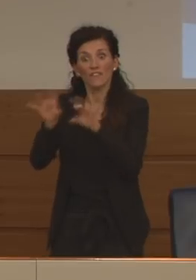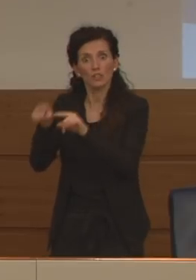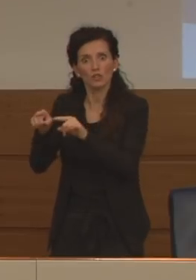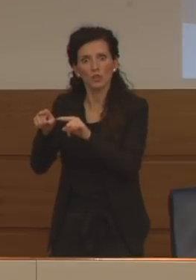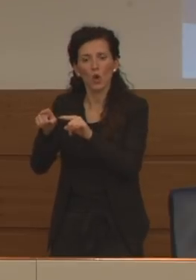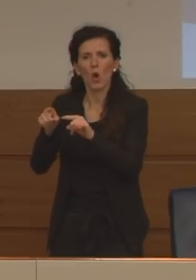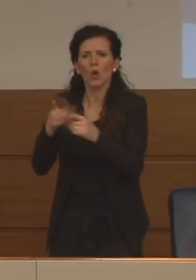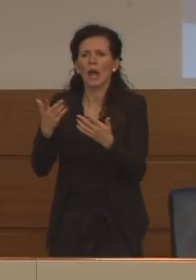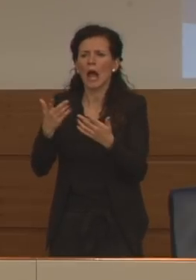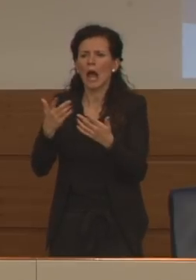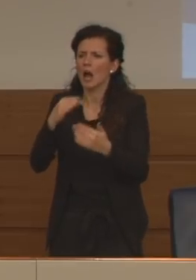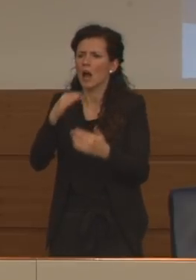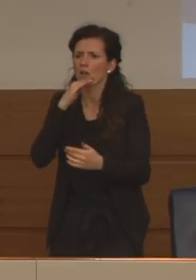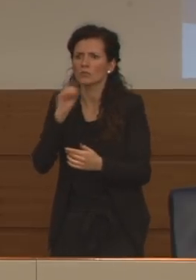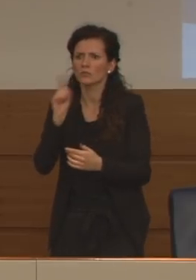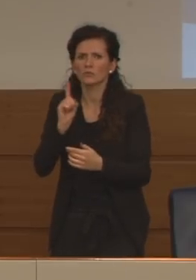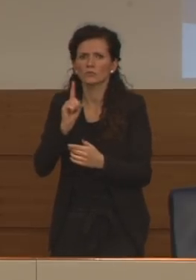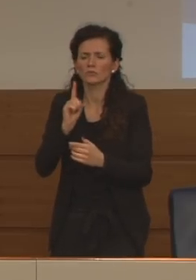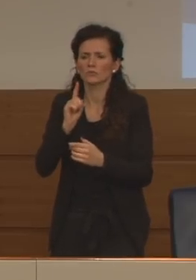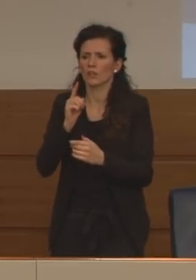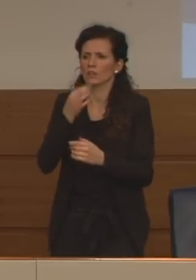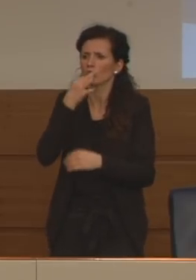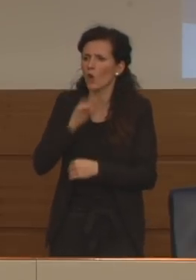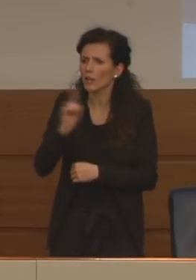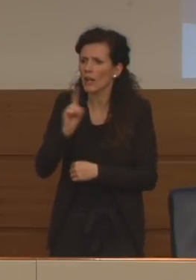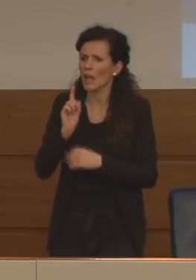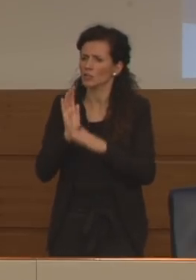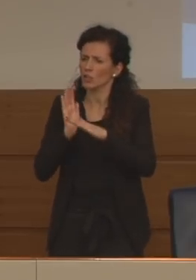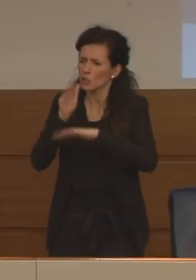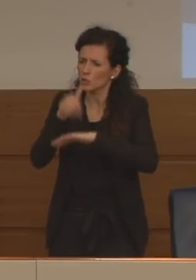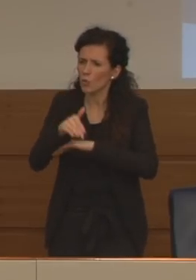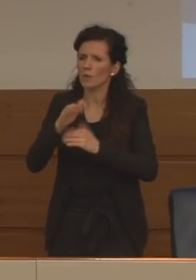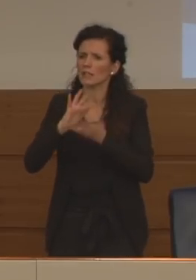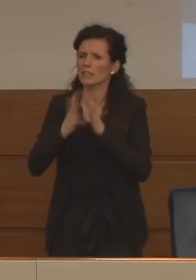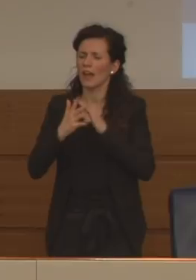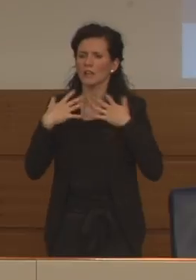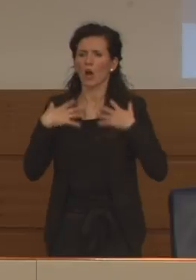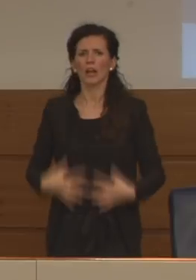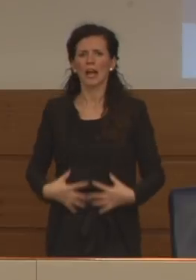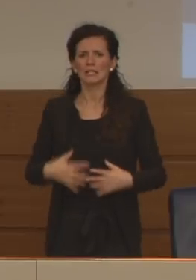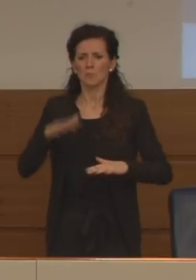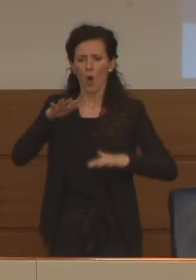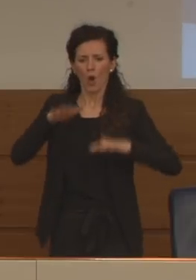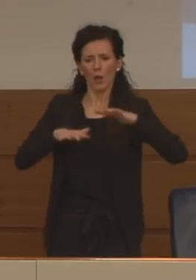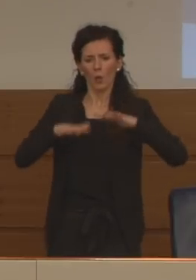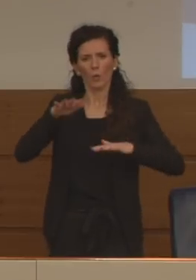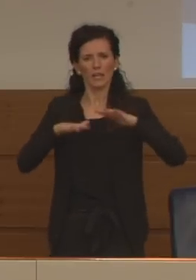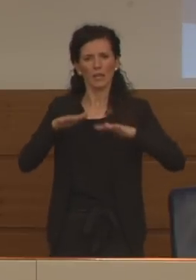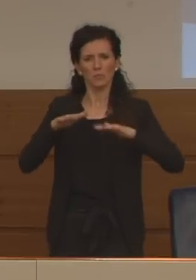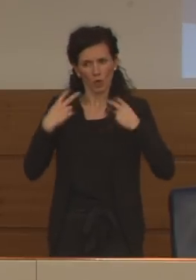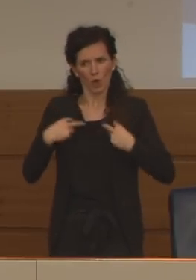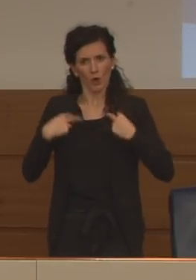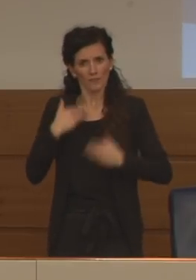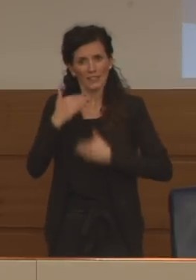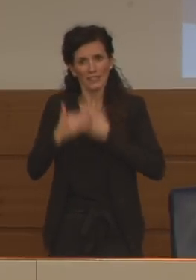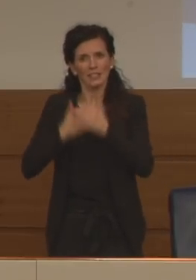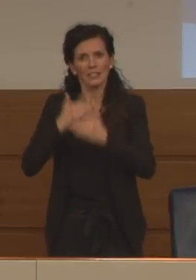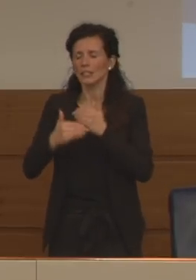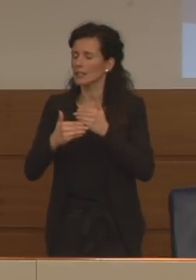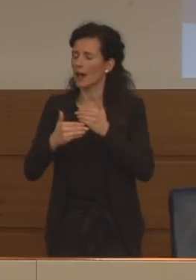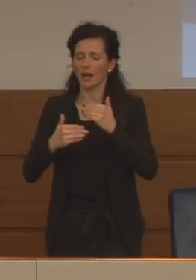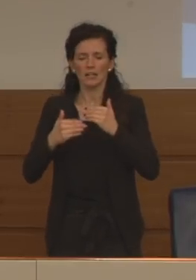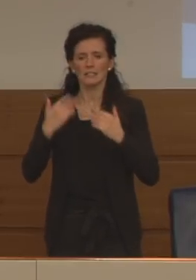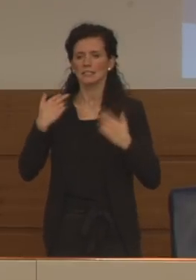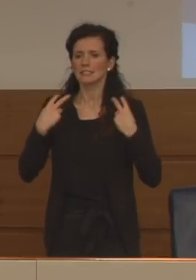finisce per sbilanciare la capacità di equilibri mantenere un equilibrio da parte di queste persone e